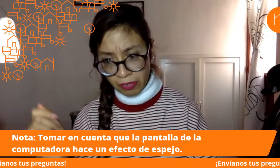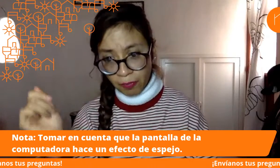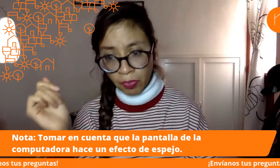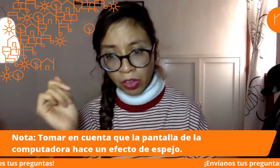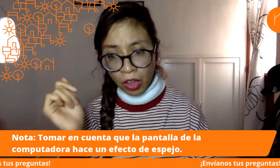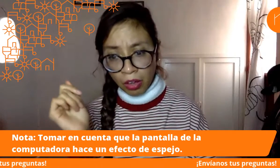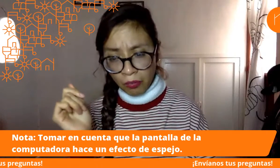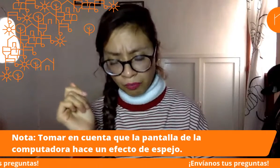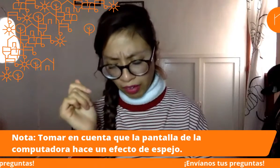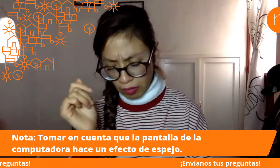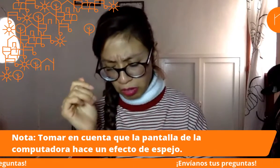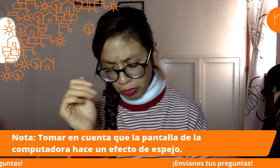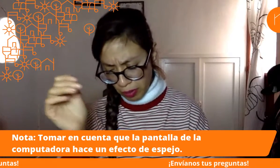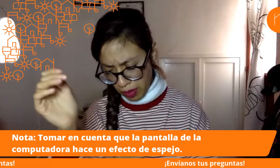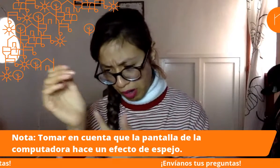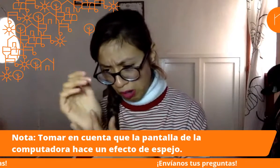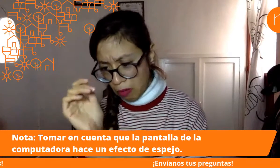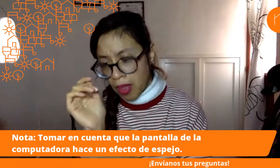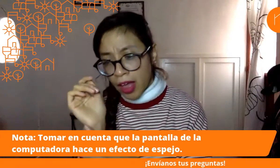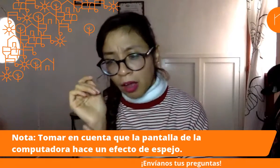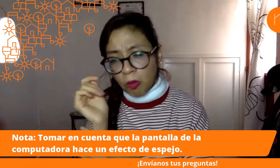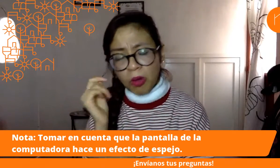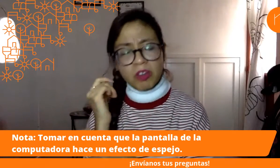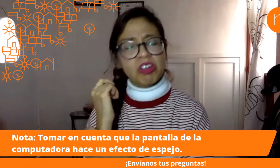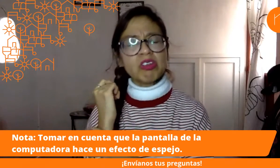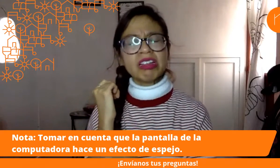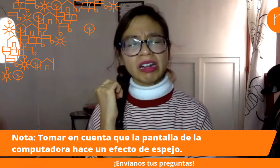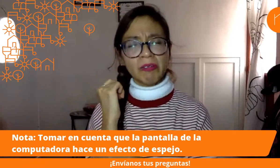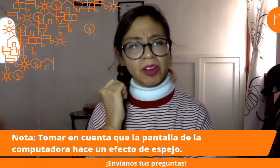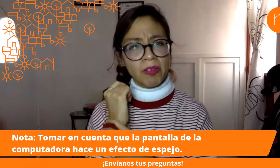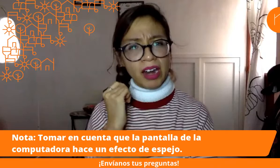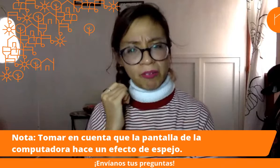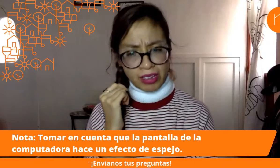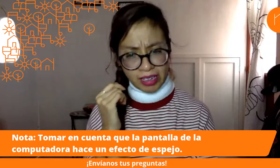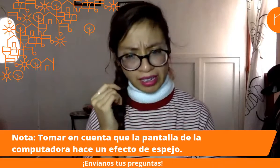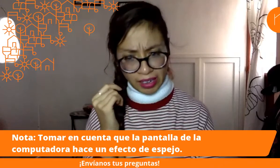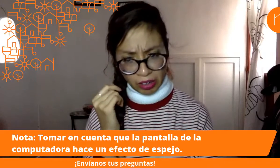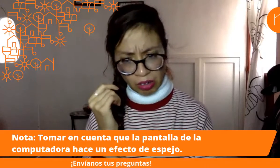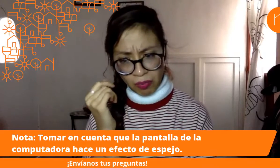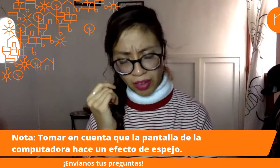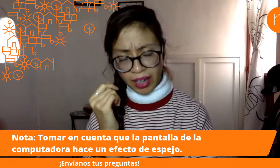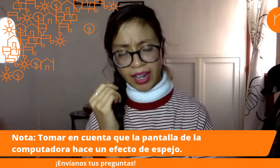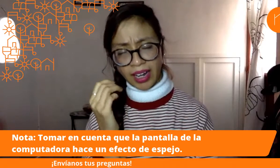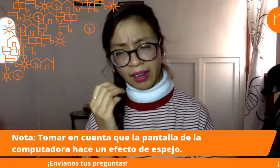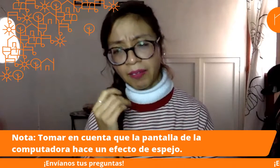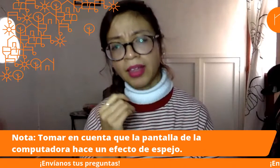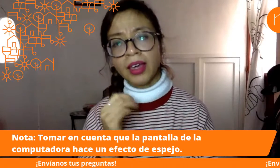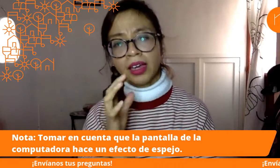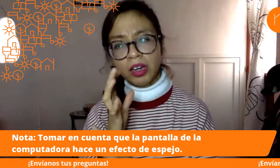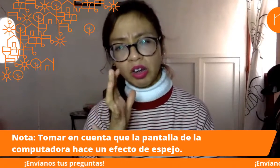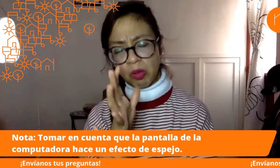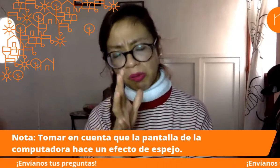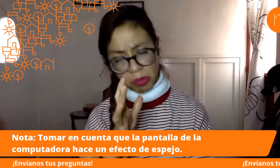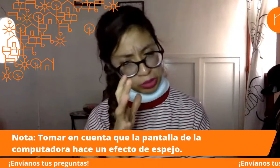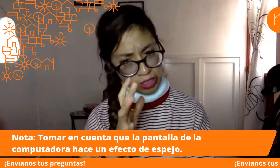Entonces, vamos primero. Cuando es nuestra primera vez signando, no vamos de